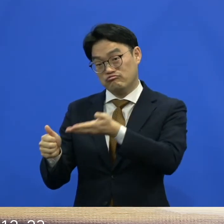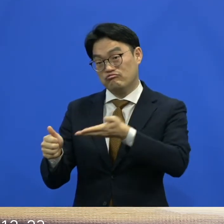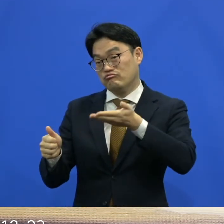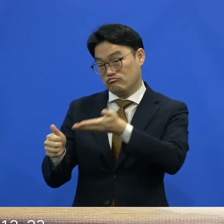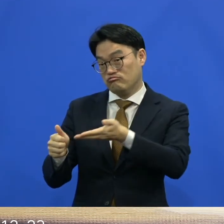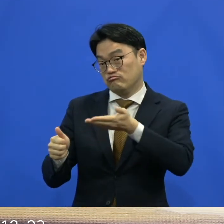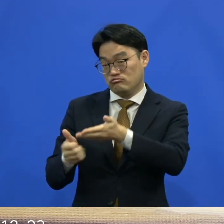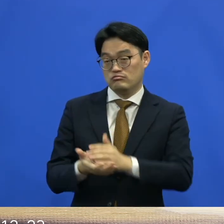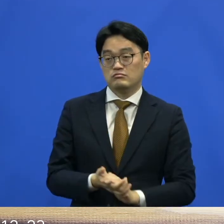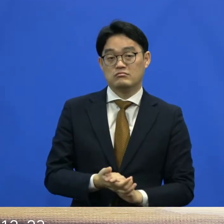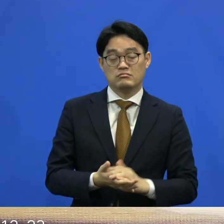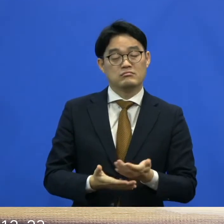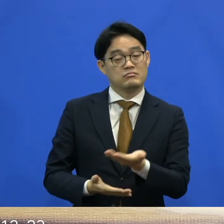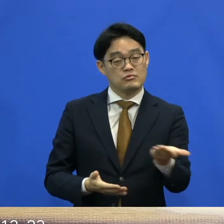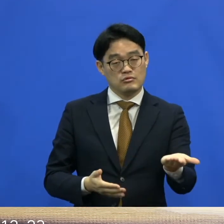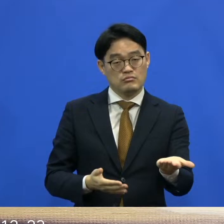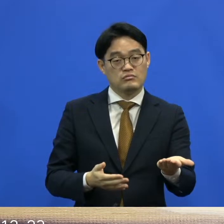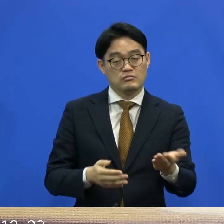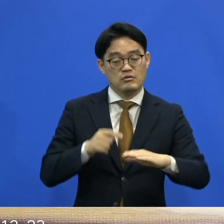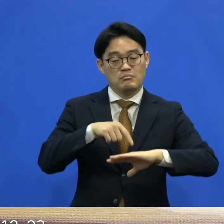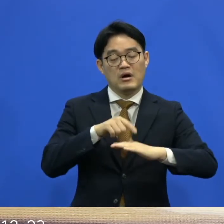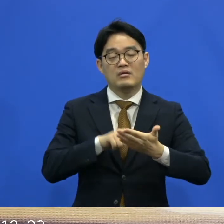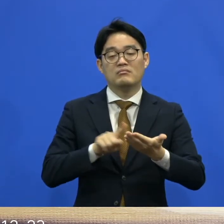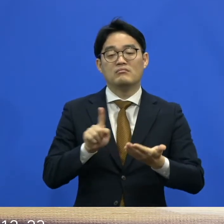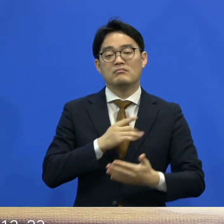이때 여러분 어떤 감정이죠? 억울함이죠.